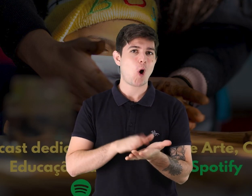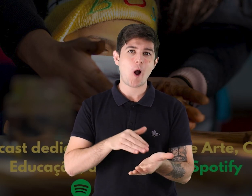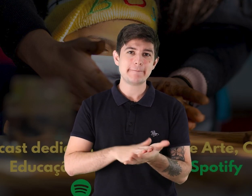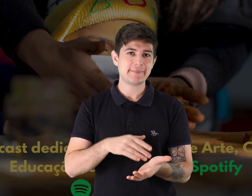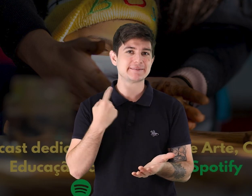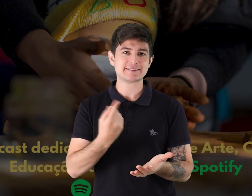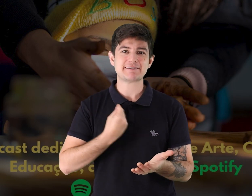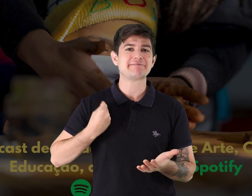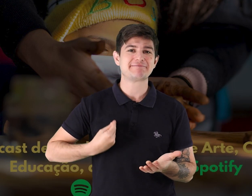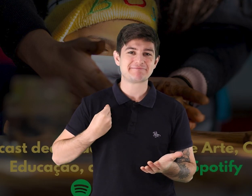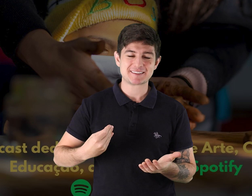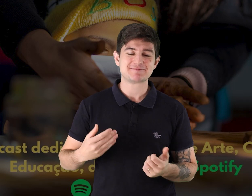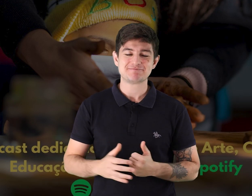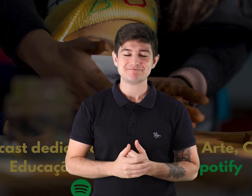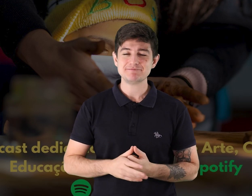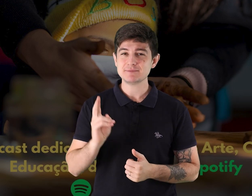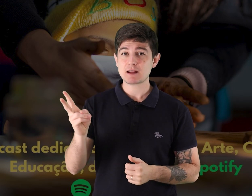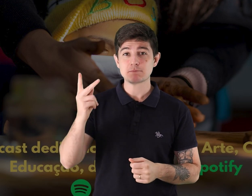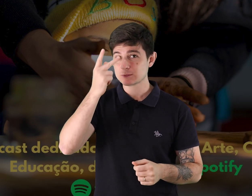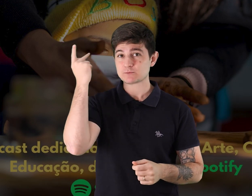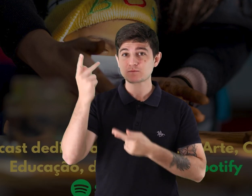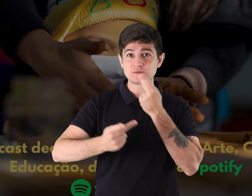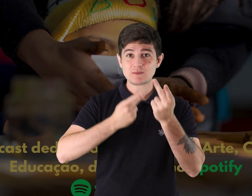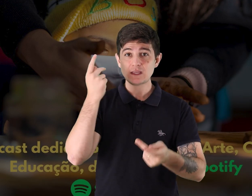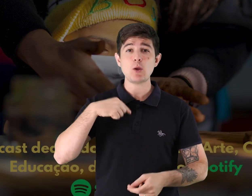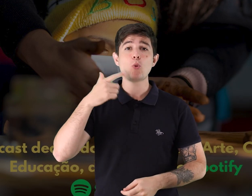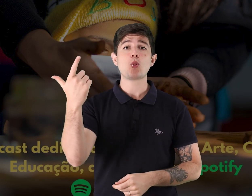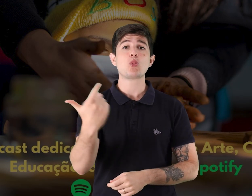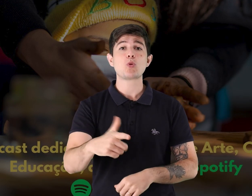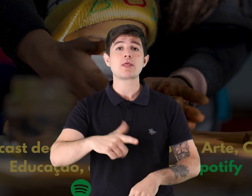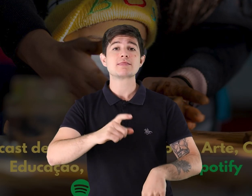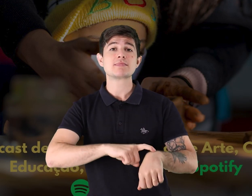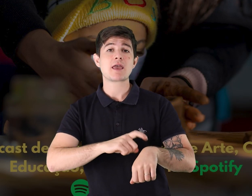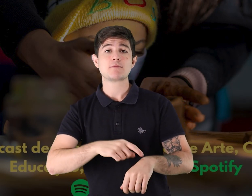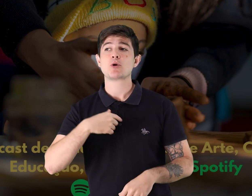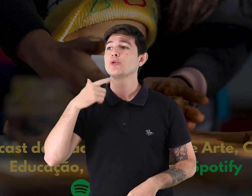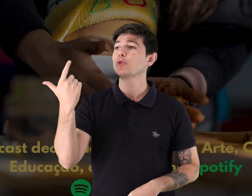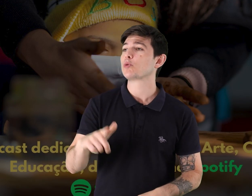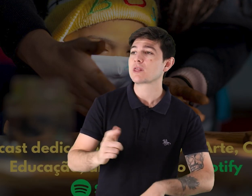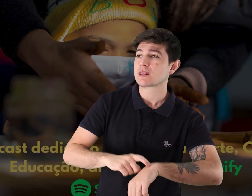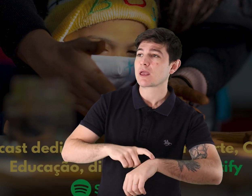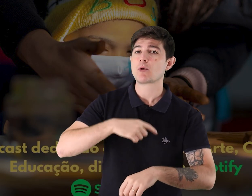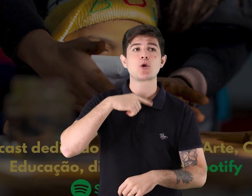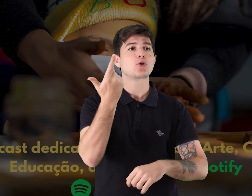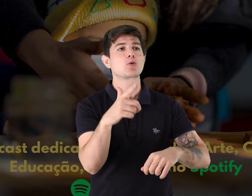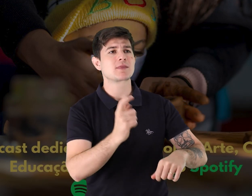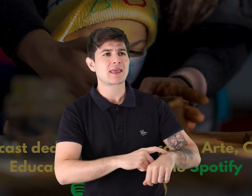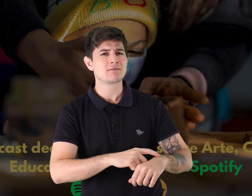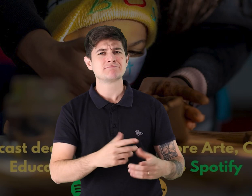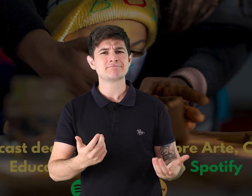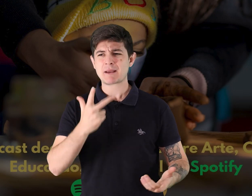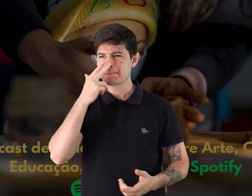muito puxado. A expressão que a gente mais ouve é não tenho tempo. Não tenho tempo. Parece que